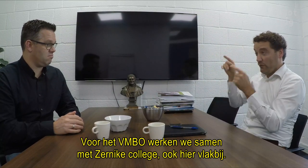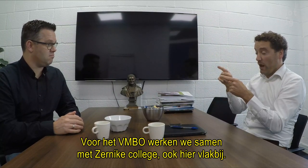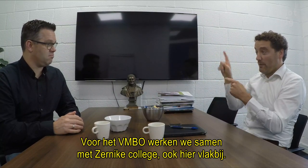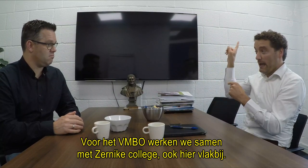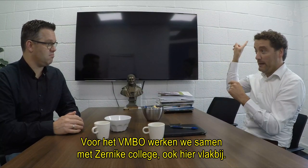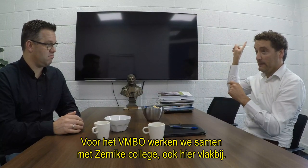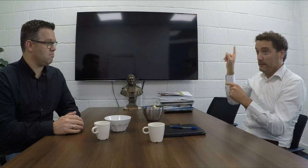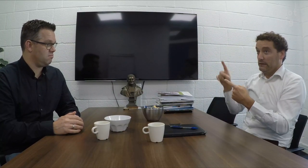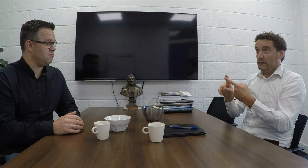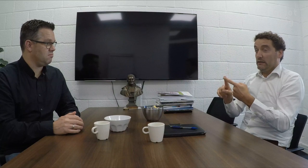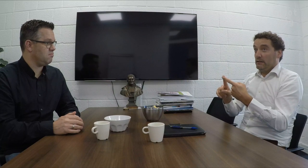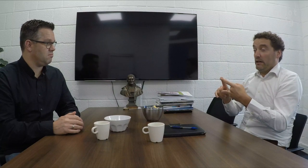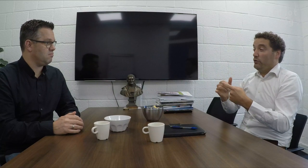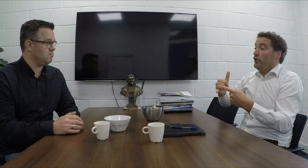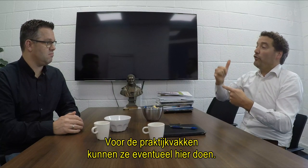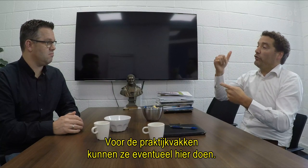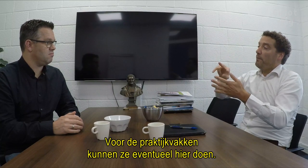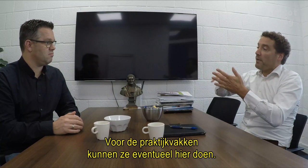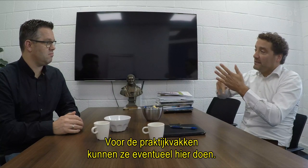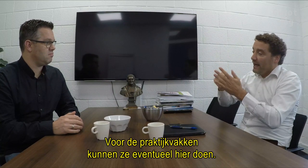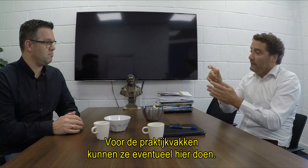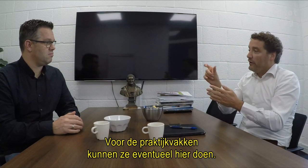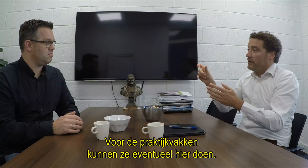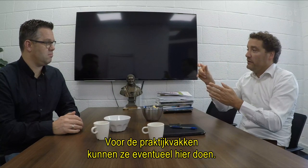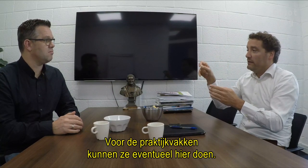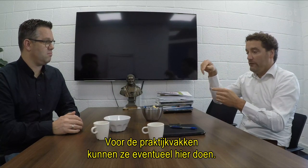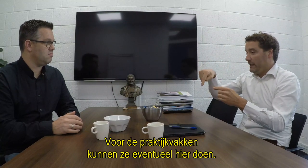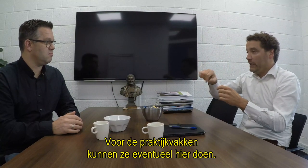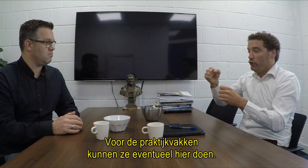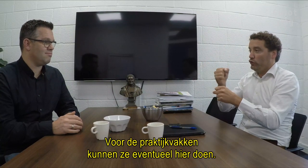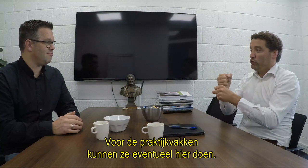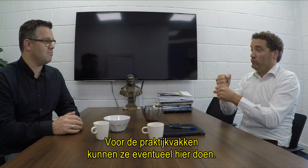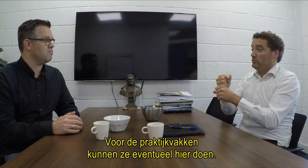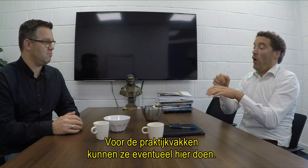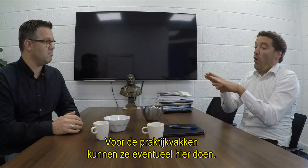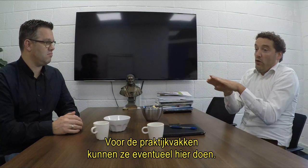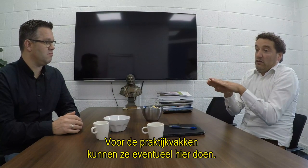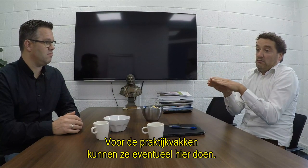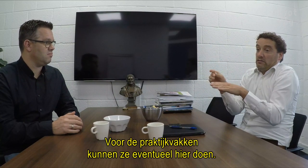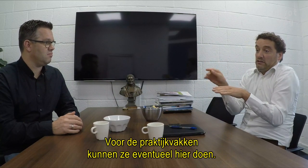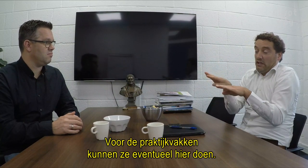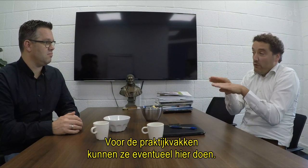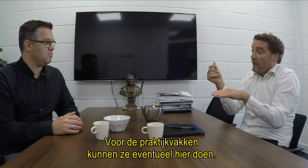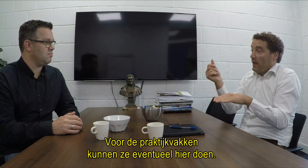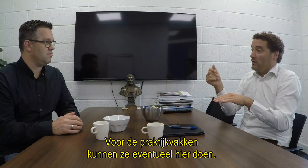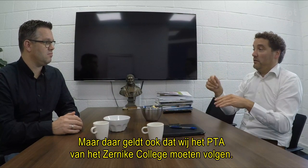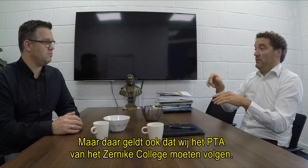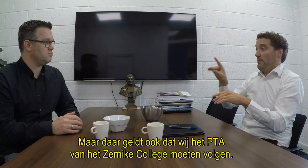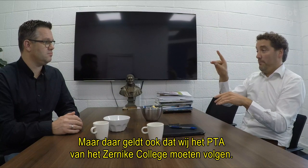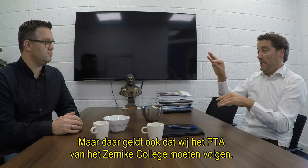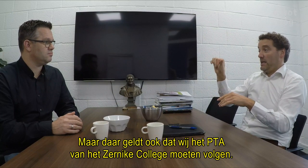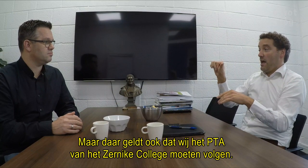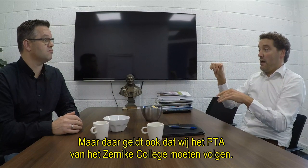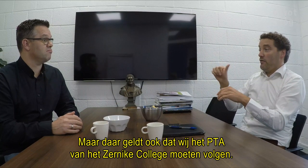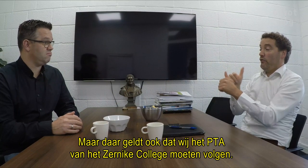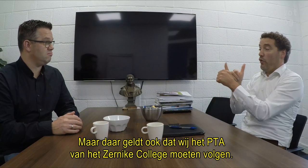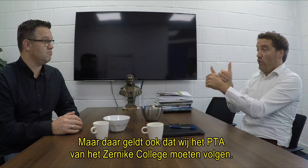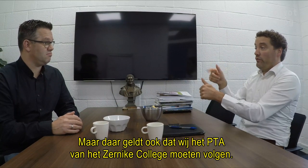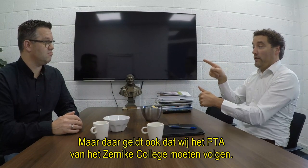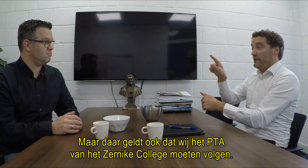vlakbij. En voor de praktijkvakken, dat kunnen ze dan eventueel hier doen. Maar dat geldt ook dat wij het PTA